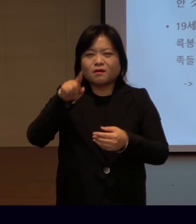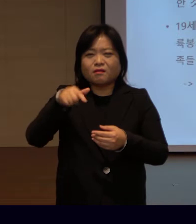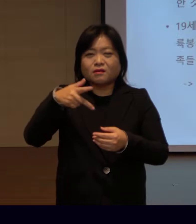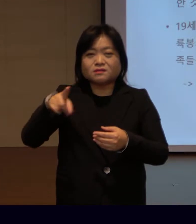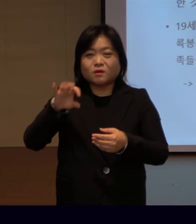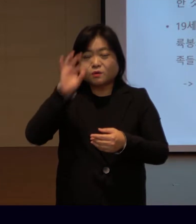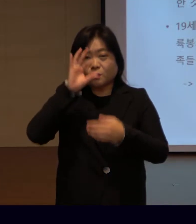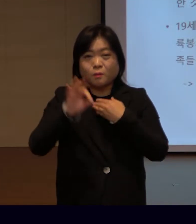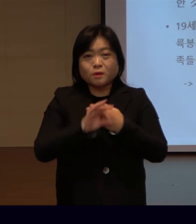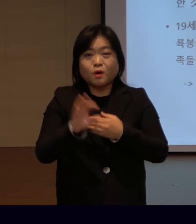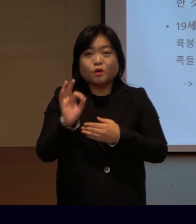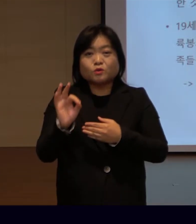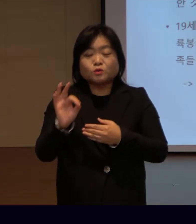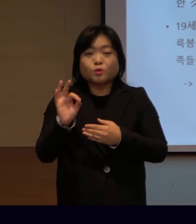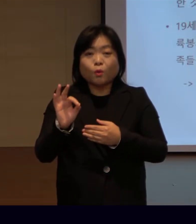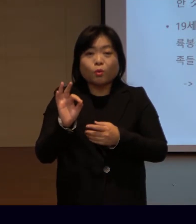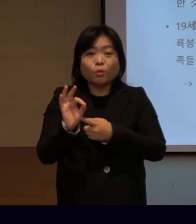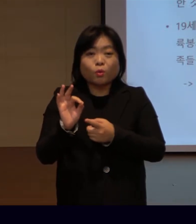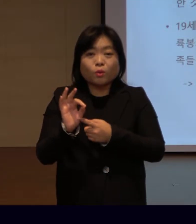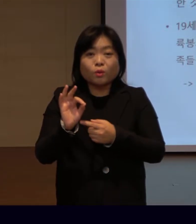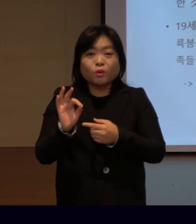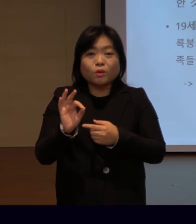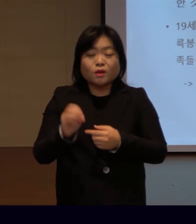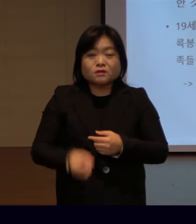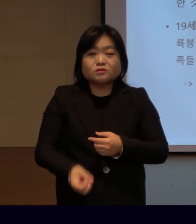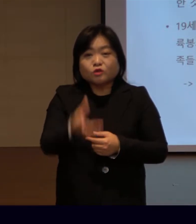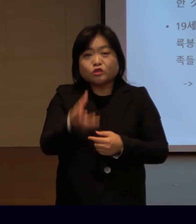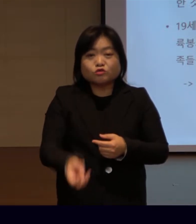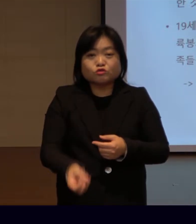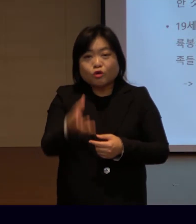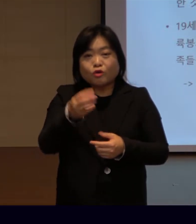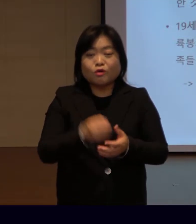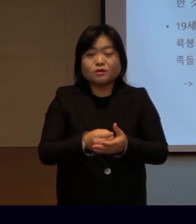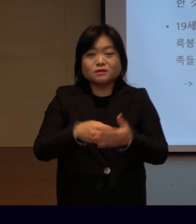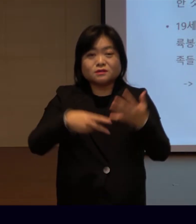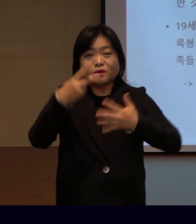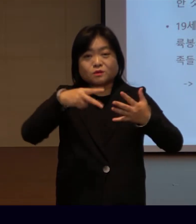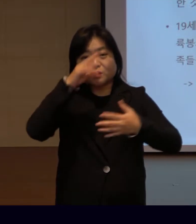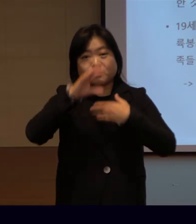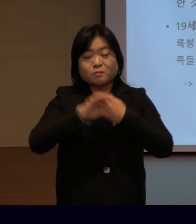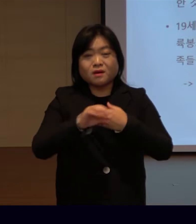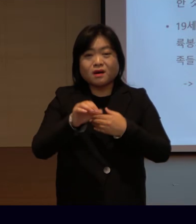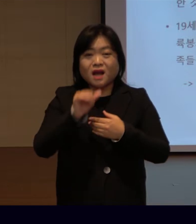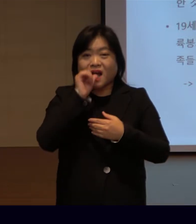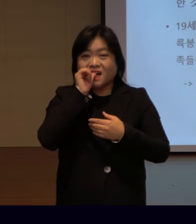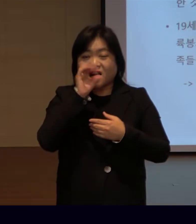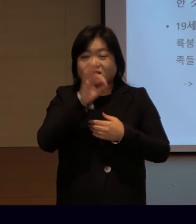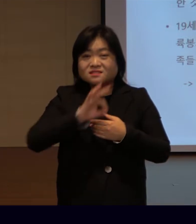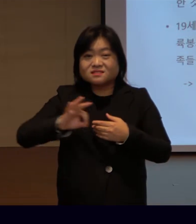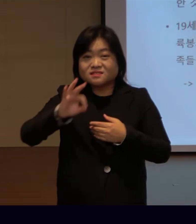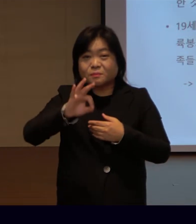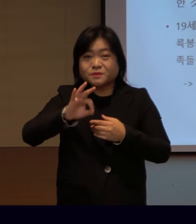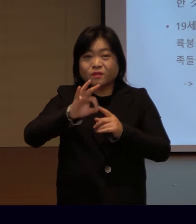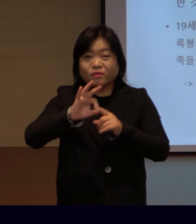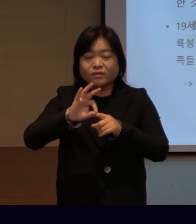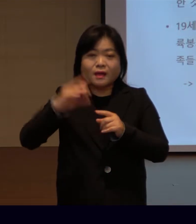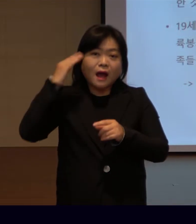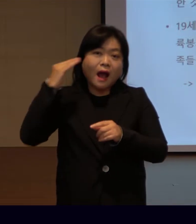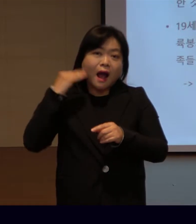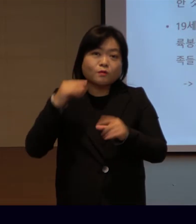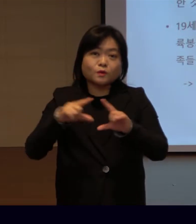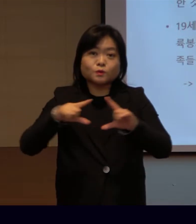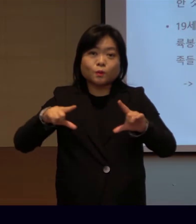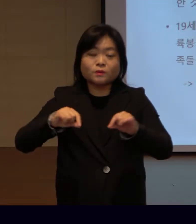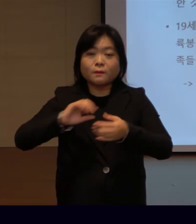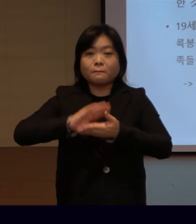막 금화 은하 이렇게 하고 턱턱 던져두고 연속극을 봐도 금화 은하지. 우리나라에서 돈이